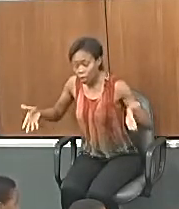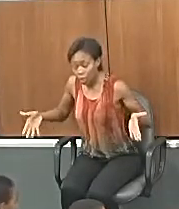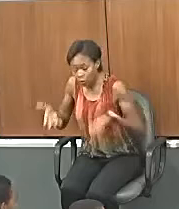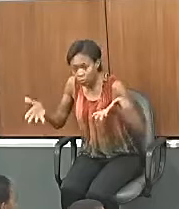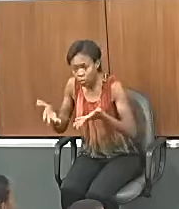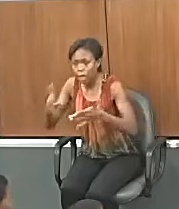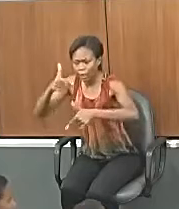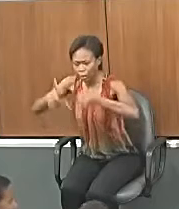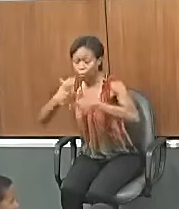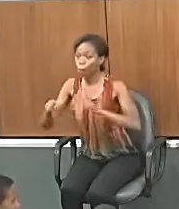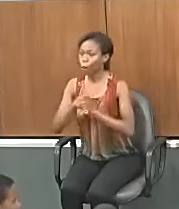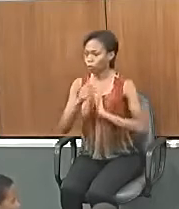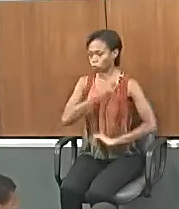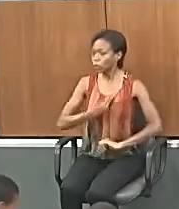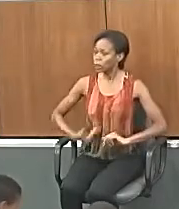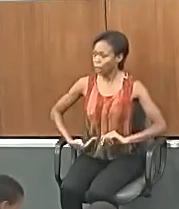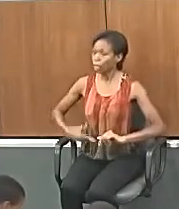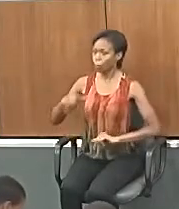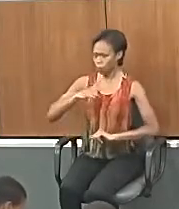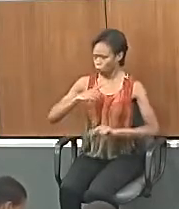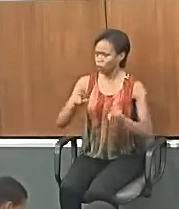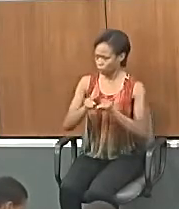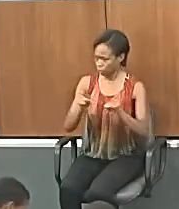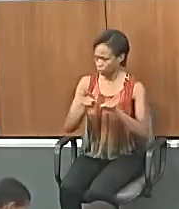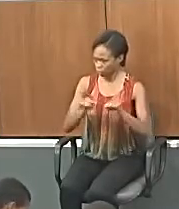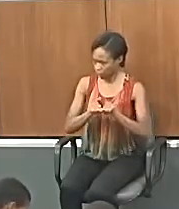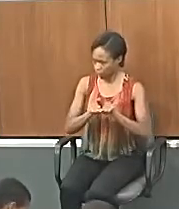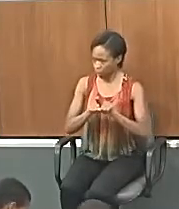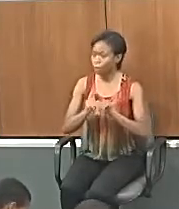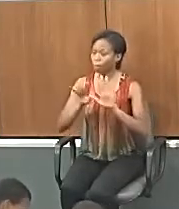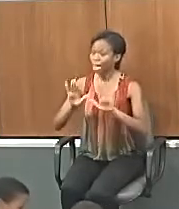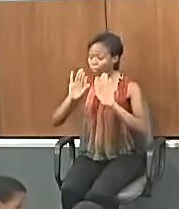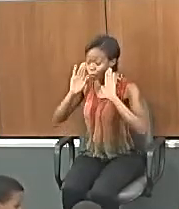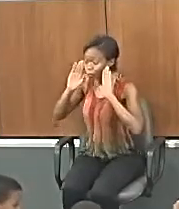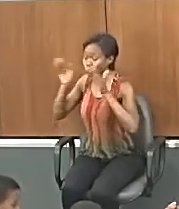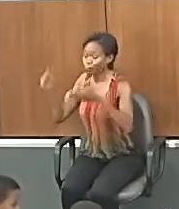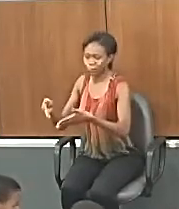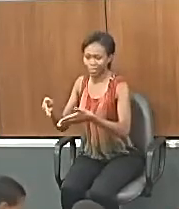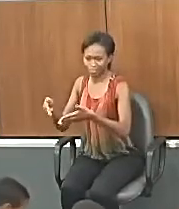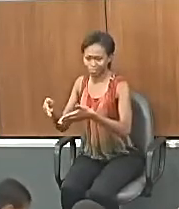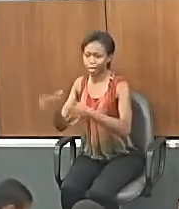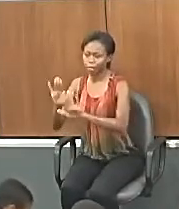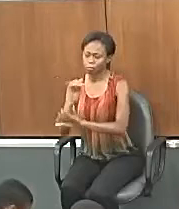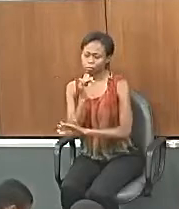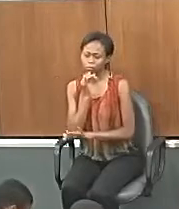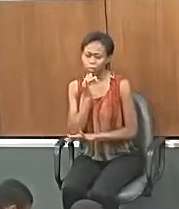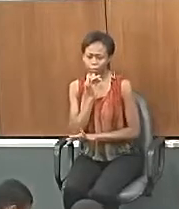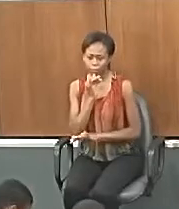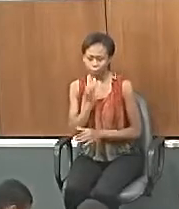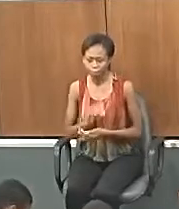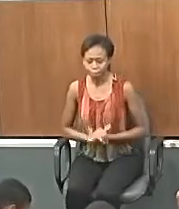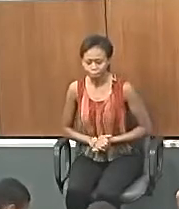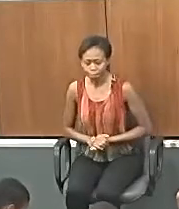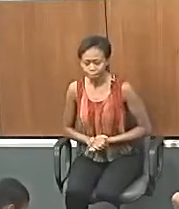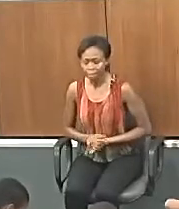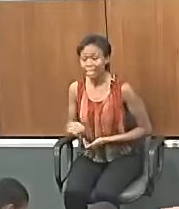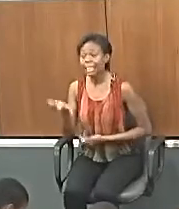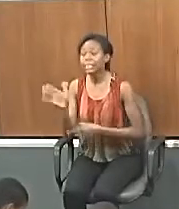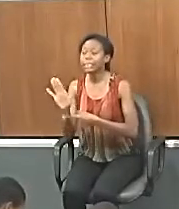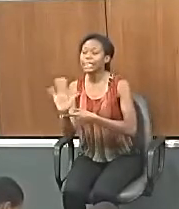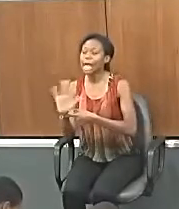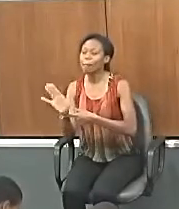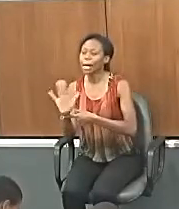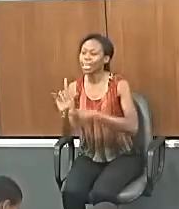privada mas de uma forma inclusiva é o que a gente diz aqui por exemplo cinema